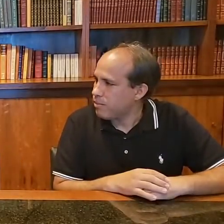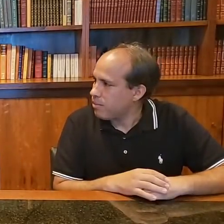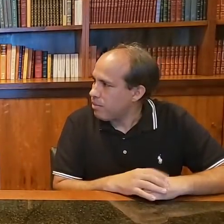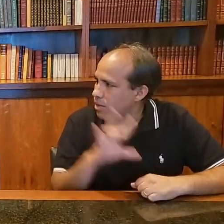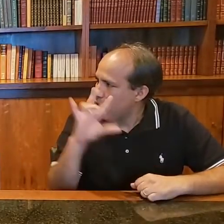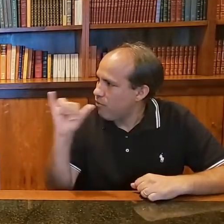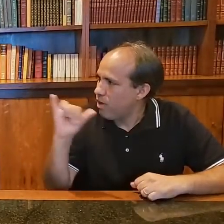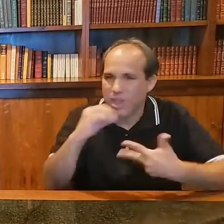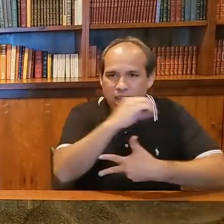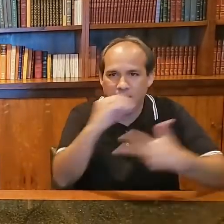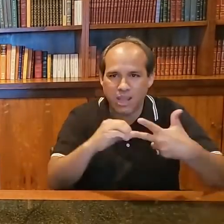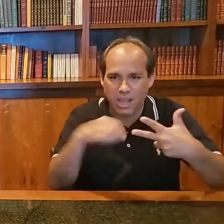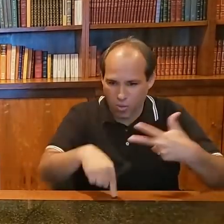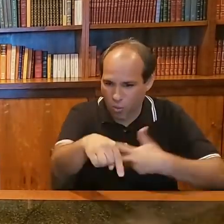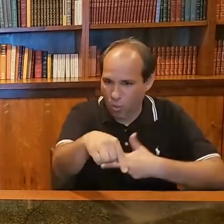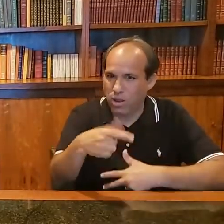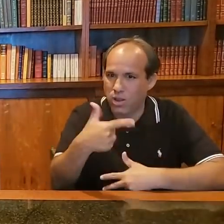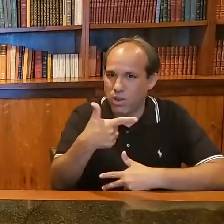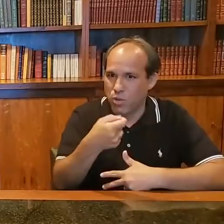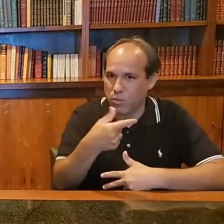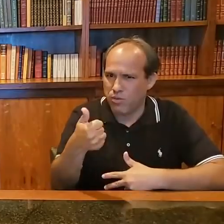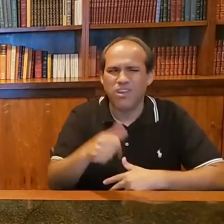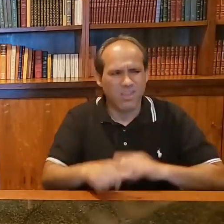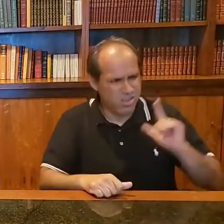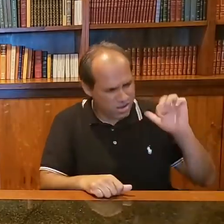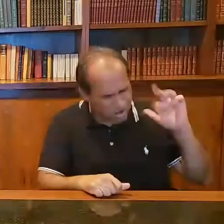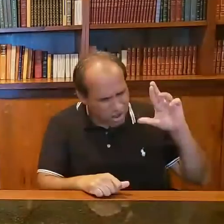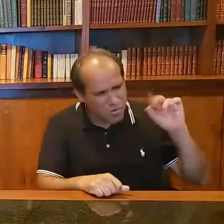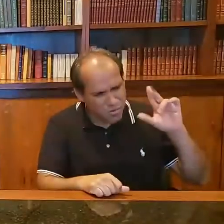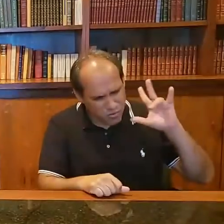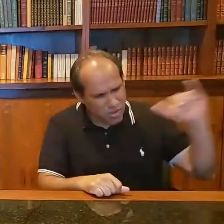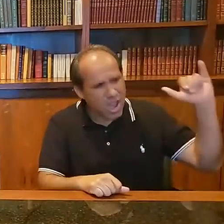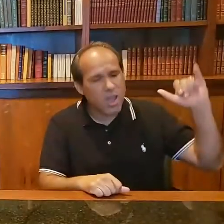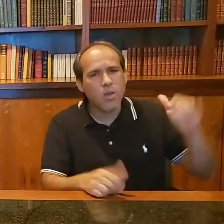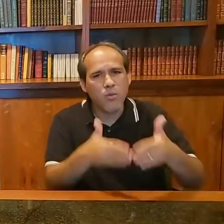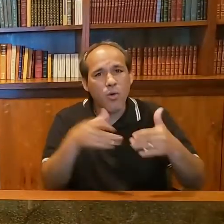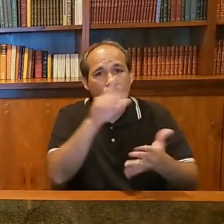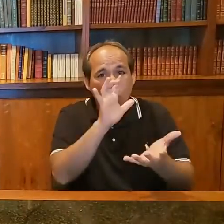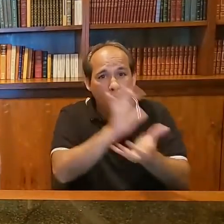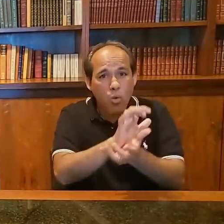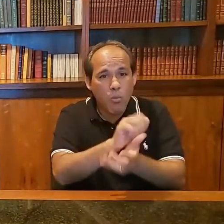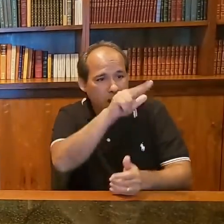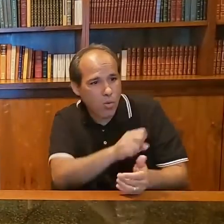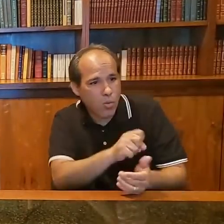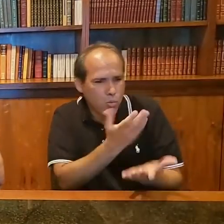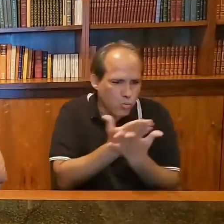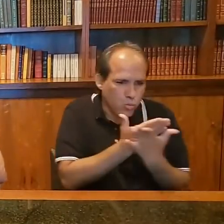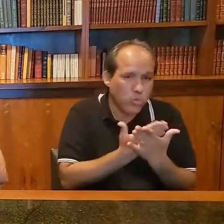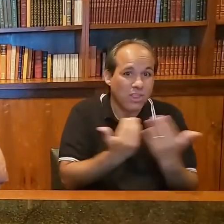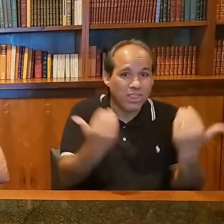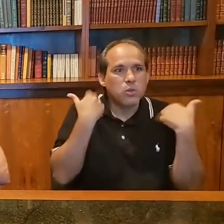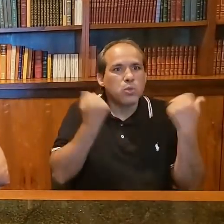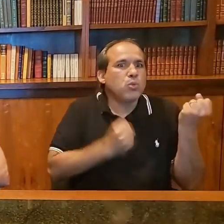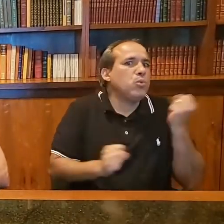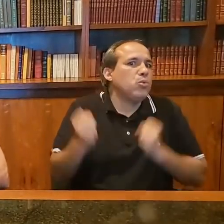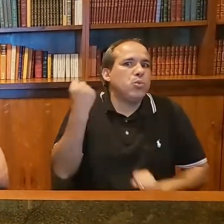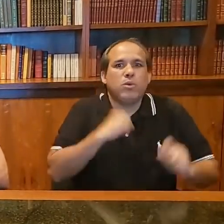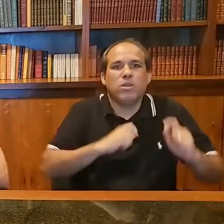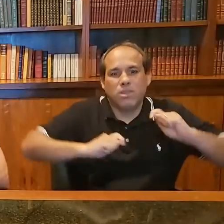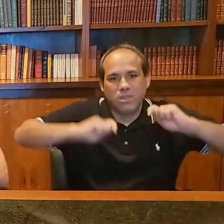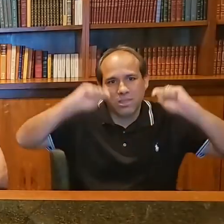vai ter Enem esse ano ou não? Claro que vai, presidente. Os alunos estudam, eles criam a expectativa de